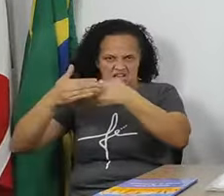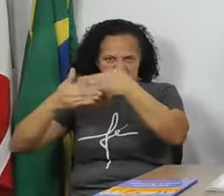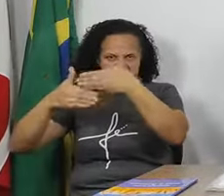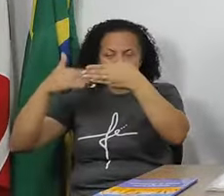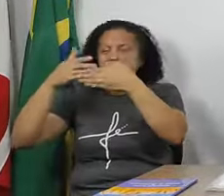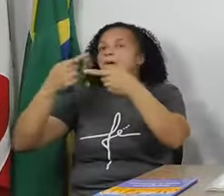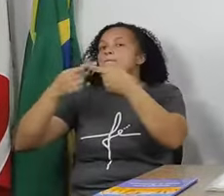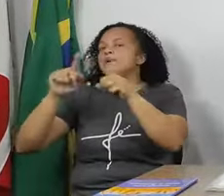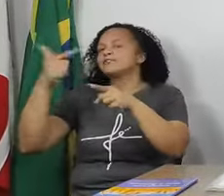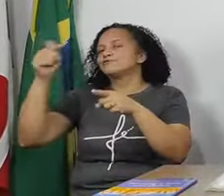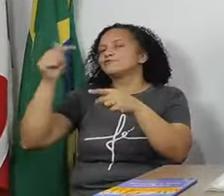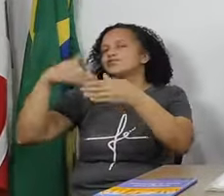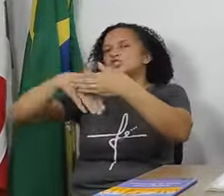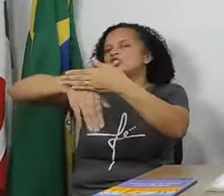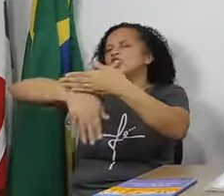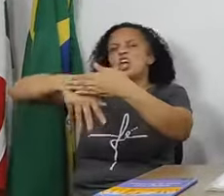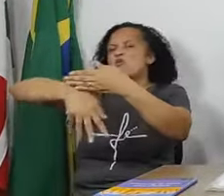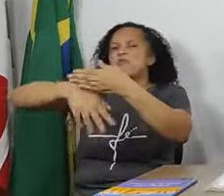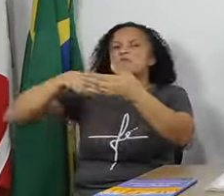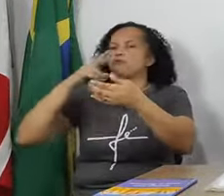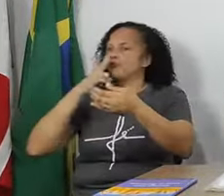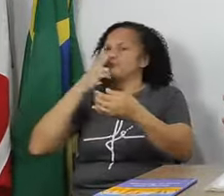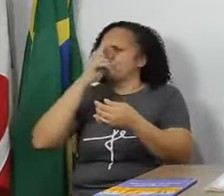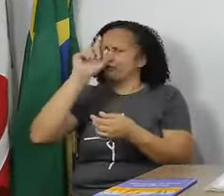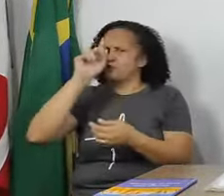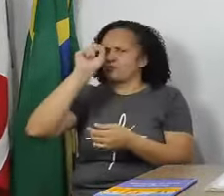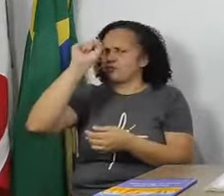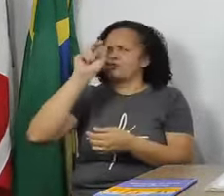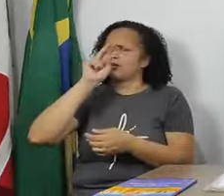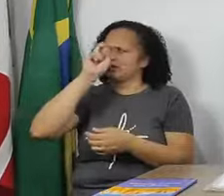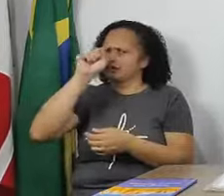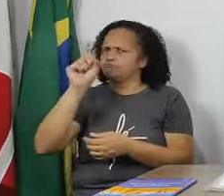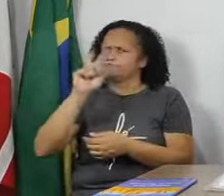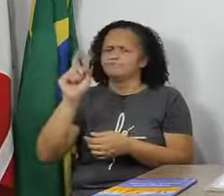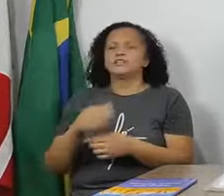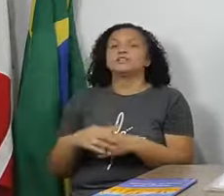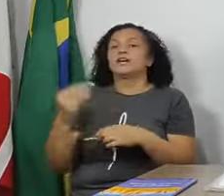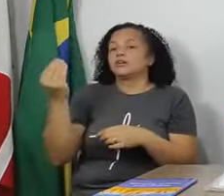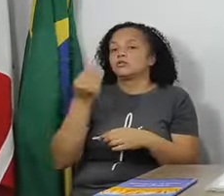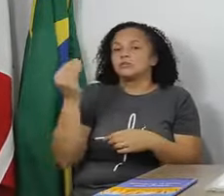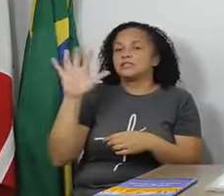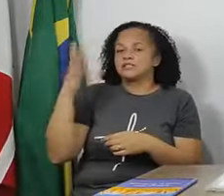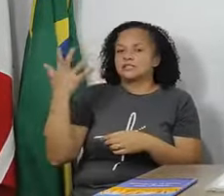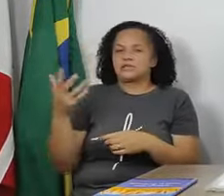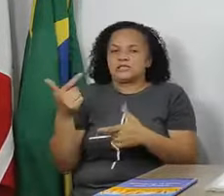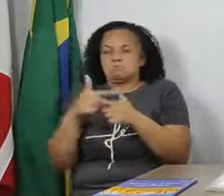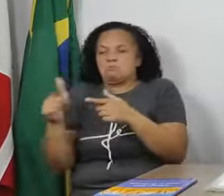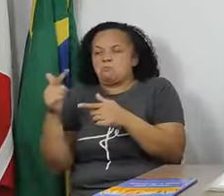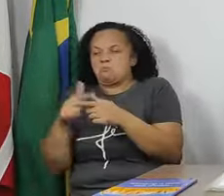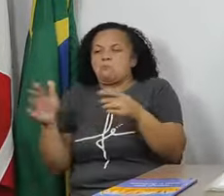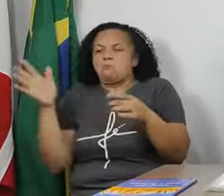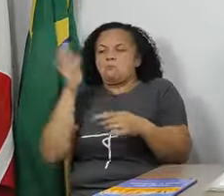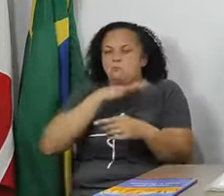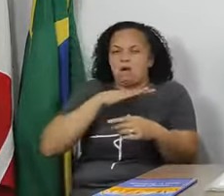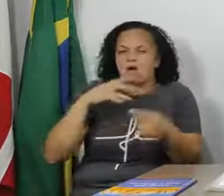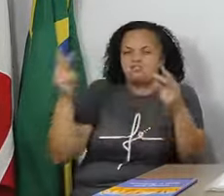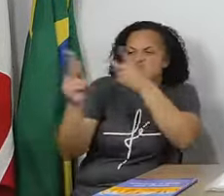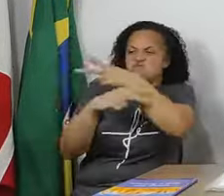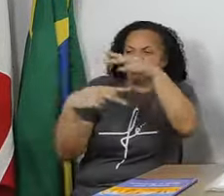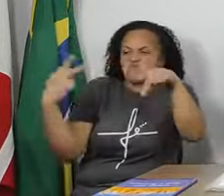E vindo a tempestade, veio o vento forte, bateu contra aquela casa e aconteceu que